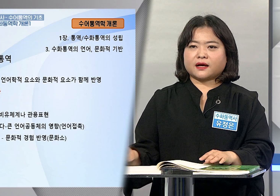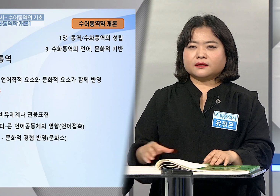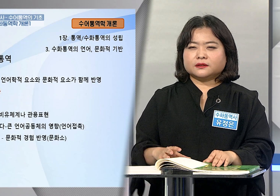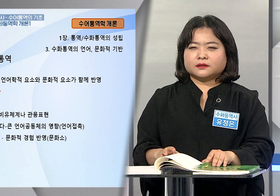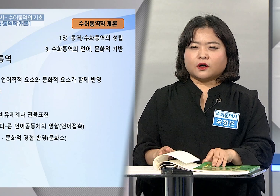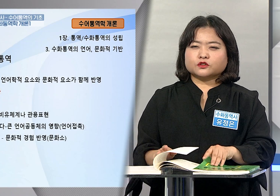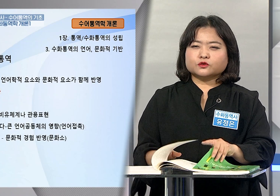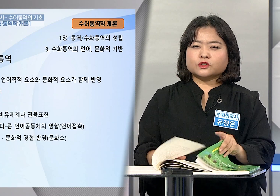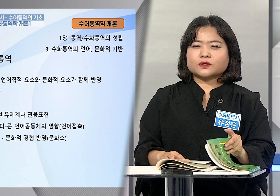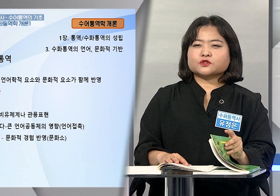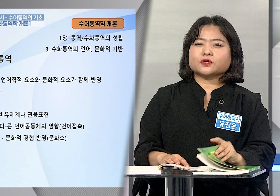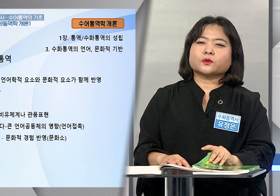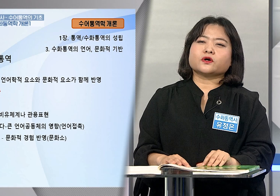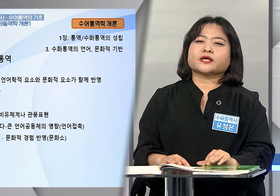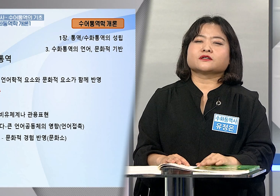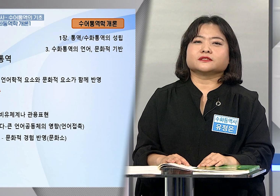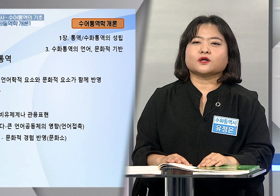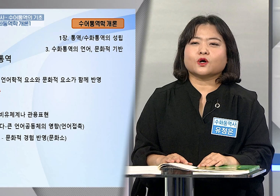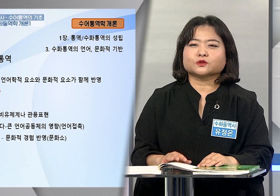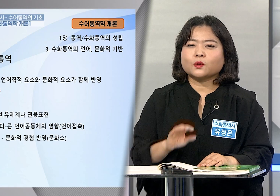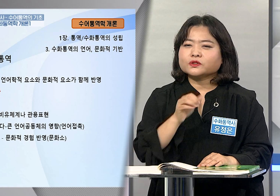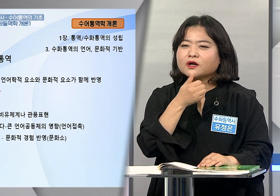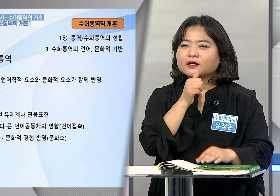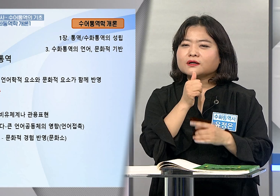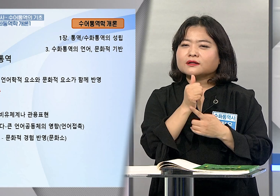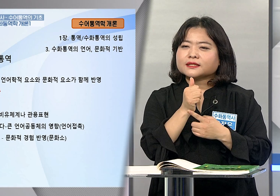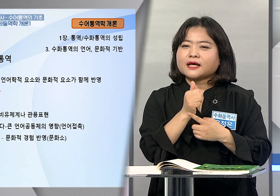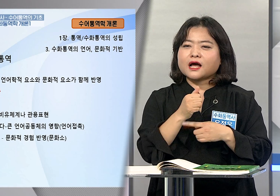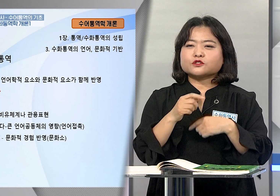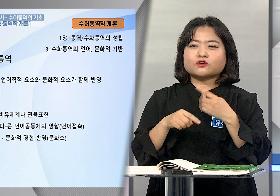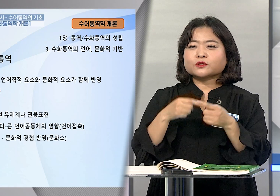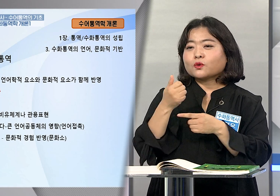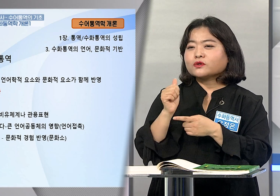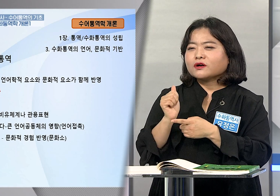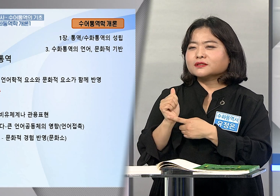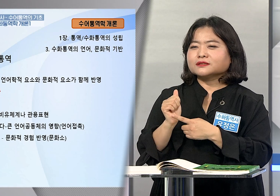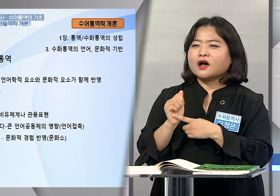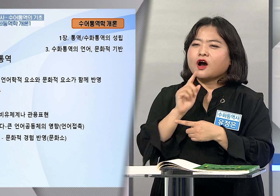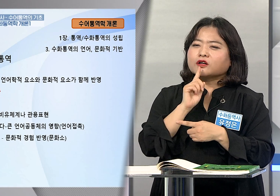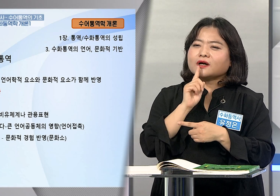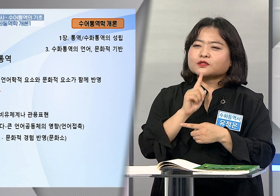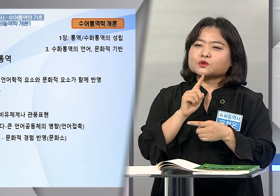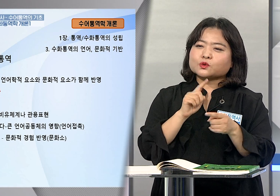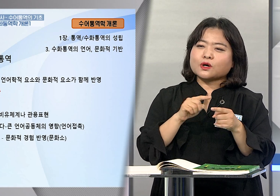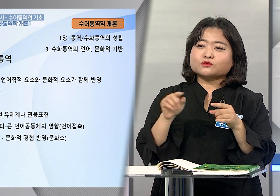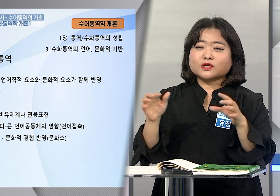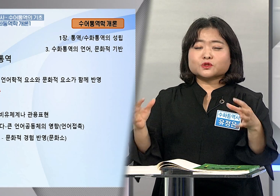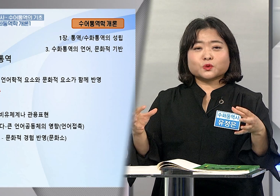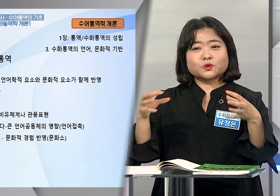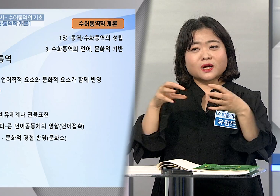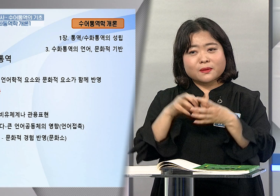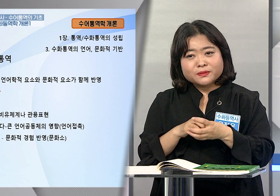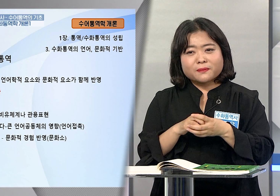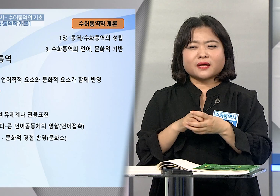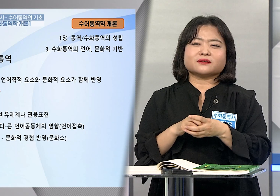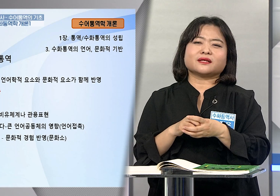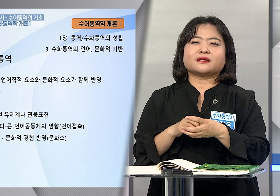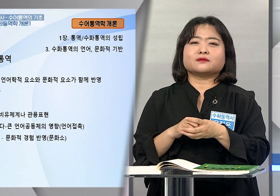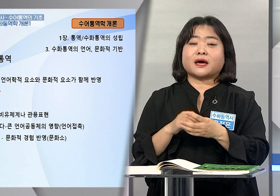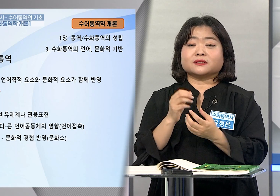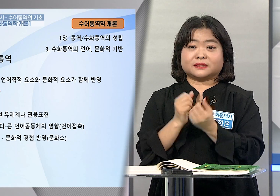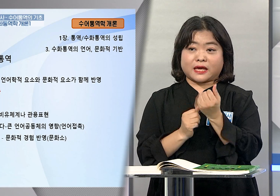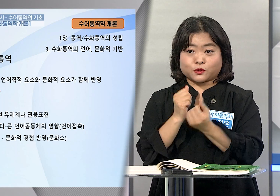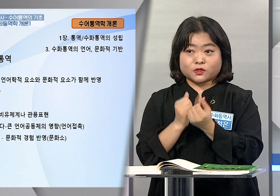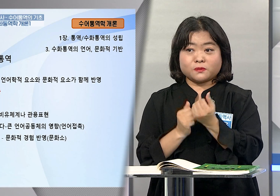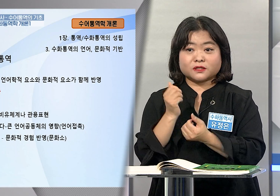넘어가겠습니다. 언어 운용과 수화 통역에서는요. 통역이나 수화 통역은 언어학적 요소와 문화적 요소가 함께